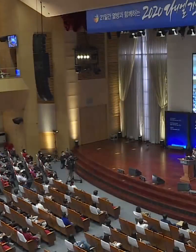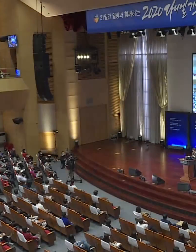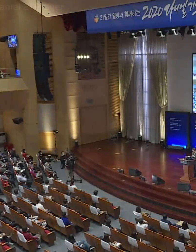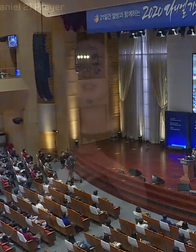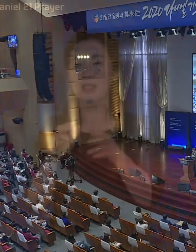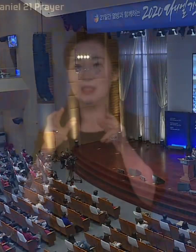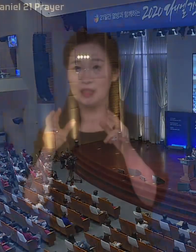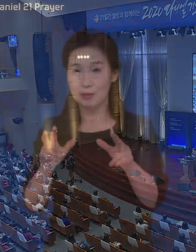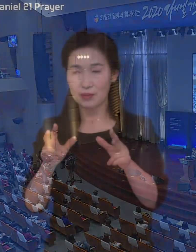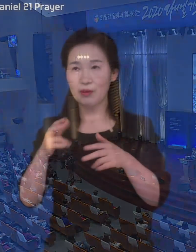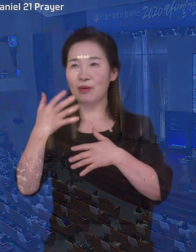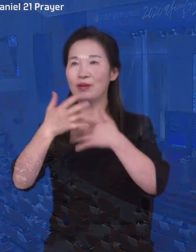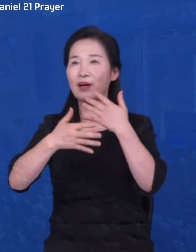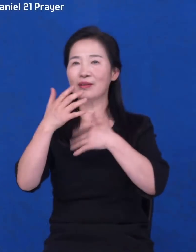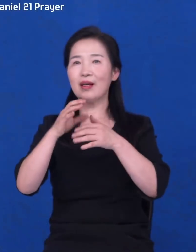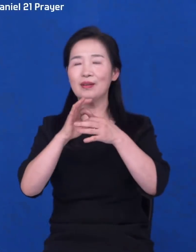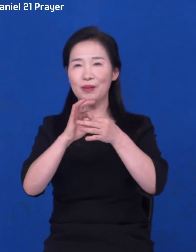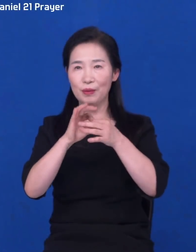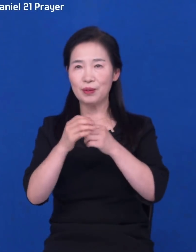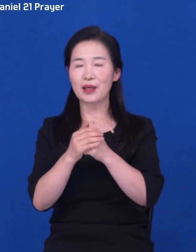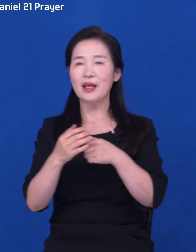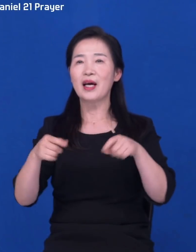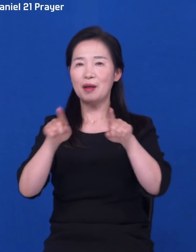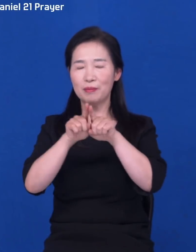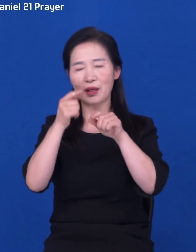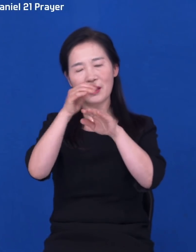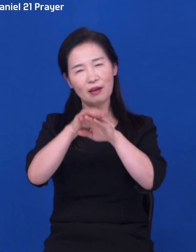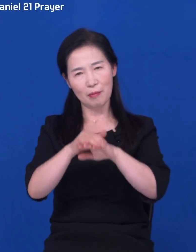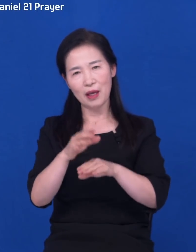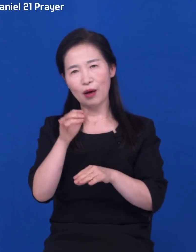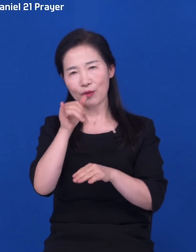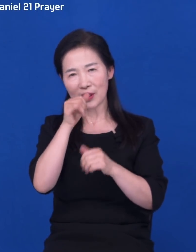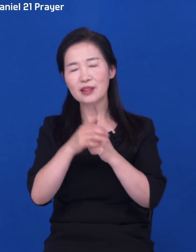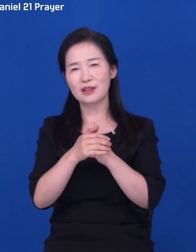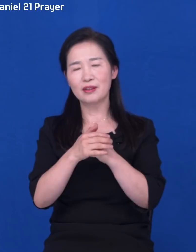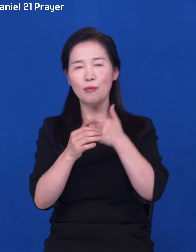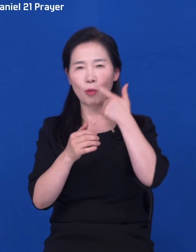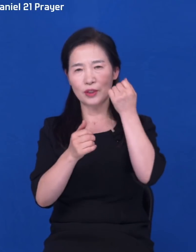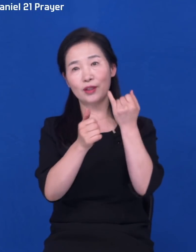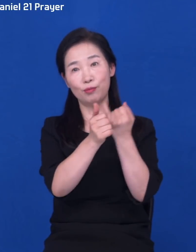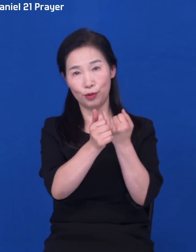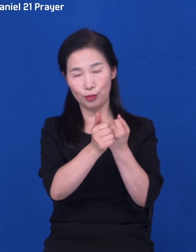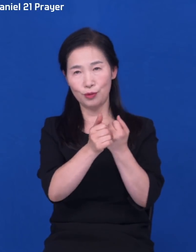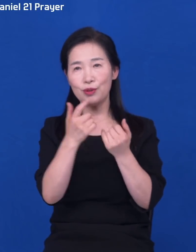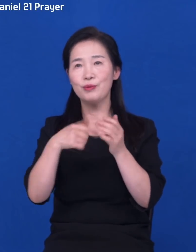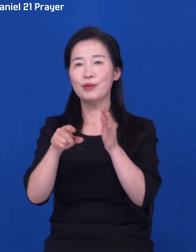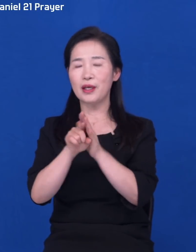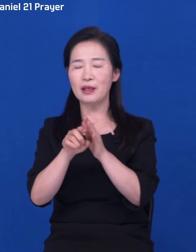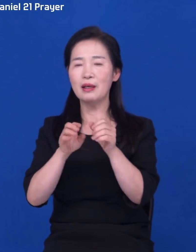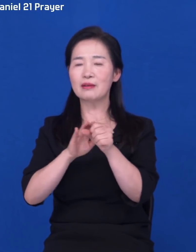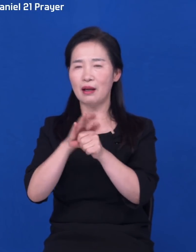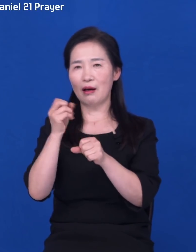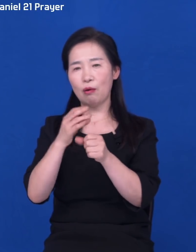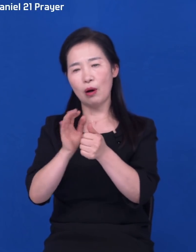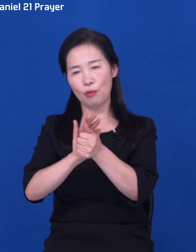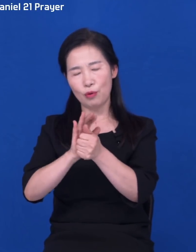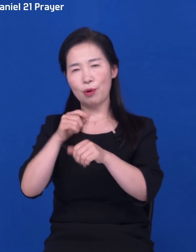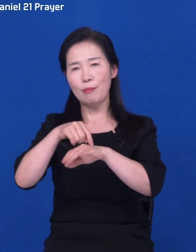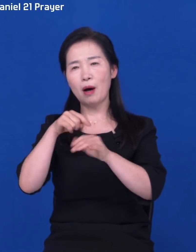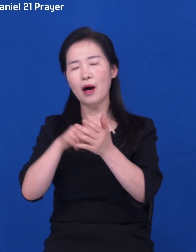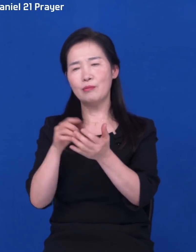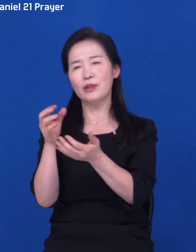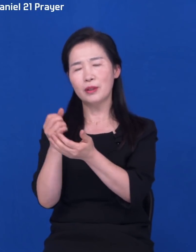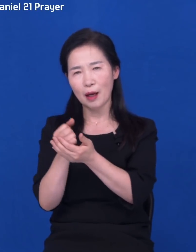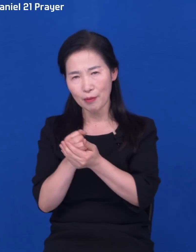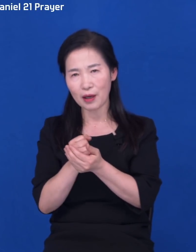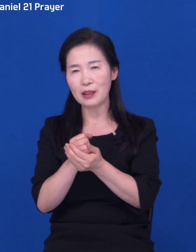지금도 영상을 통해 함께 예배하고 있을 목사님 부부를 위해 사랑과 위로의 마음을 담아